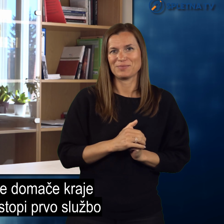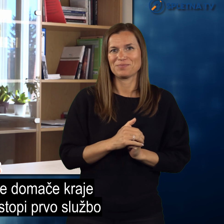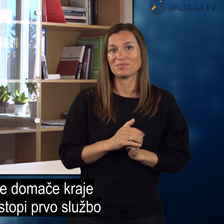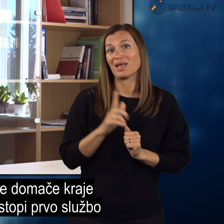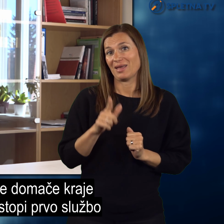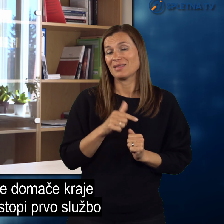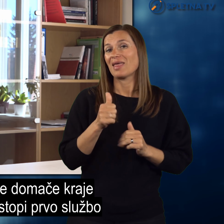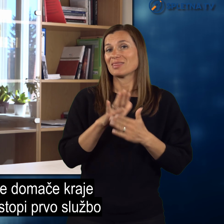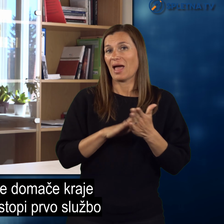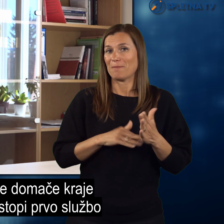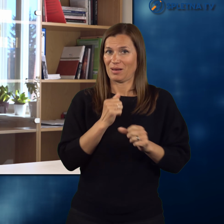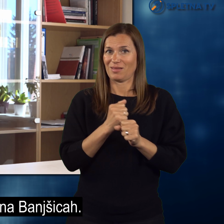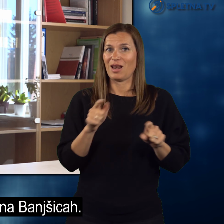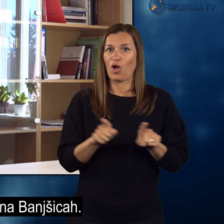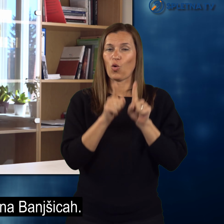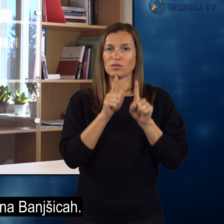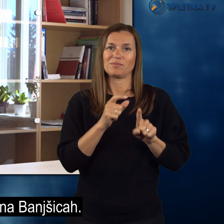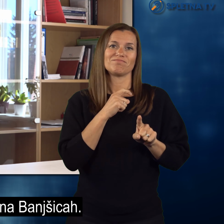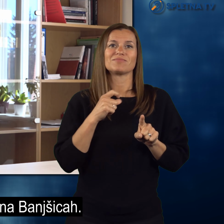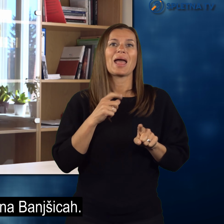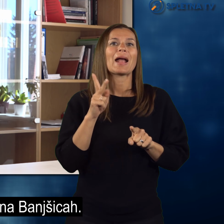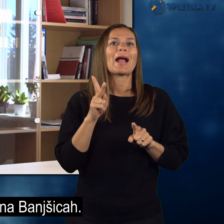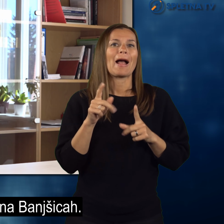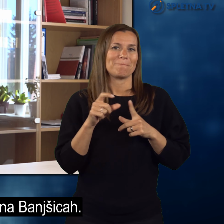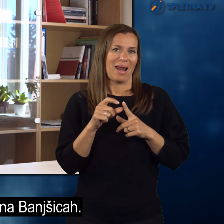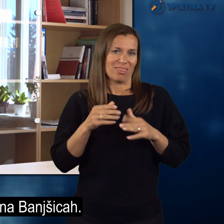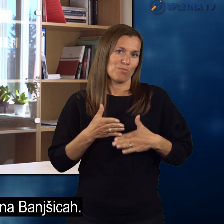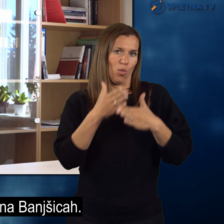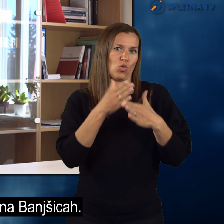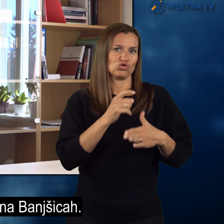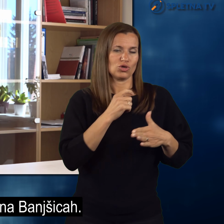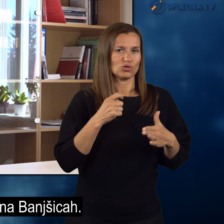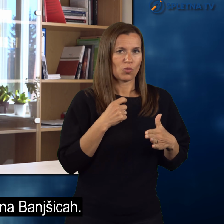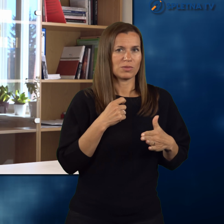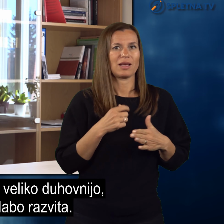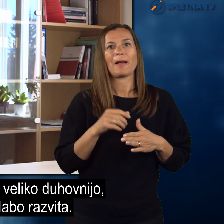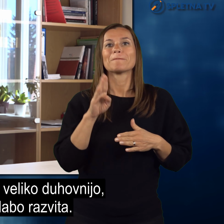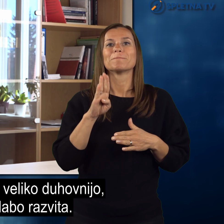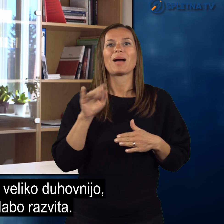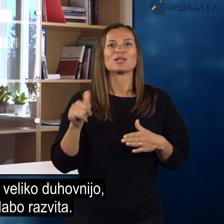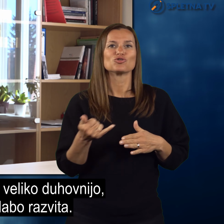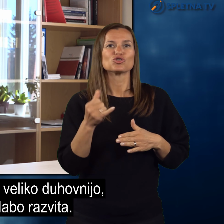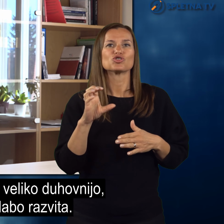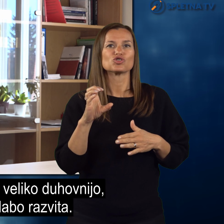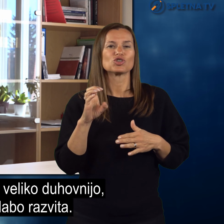nastopi kot prvo službo kaplana na Banšicah. Gre za